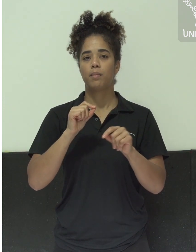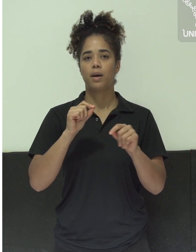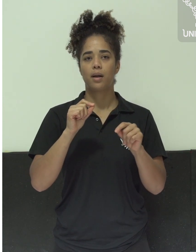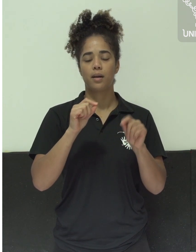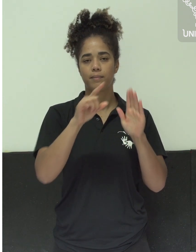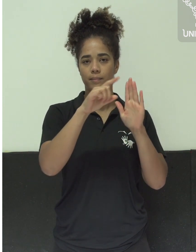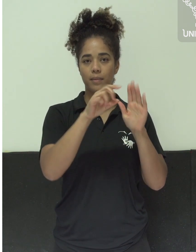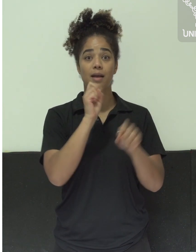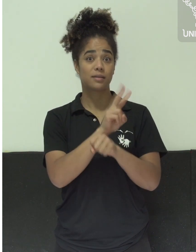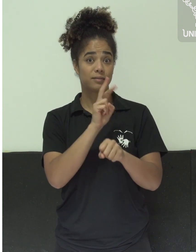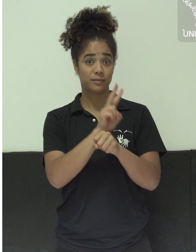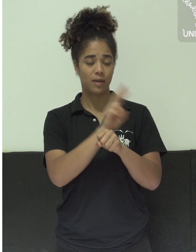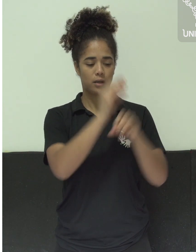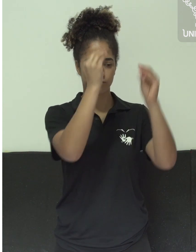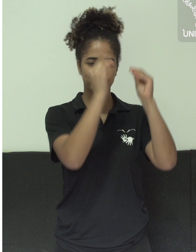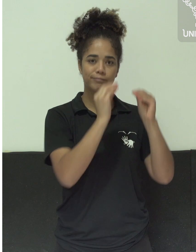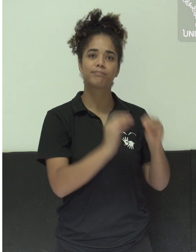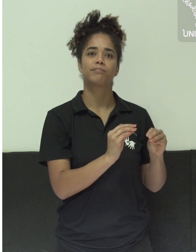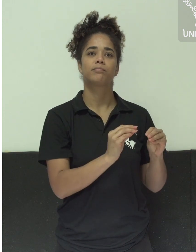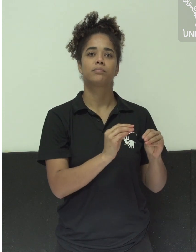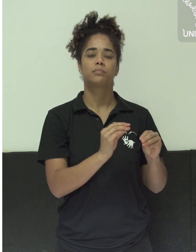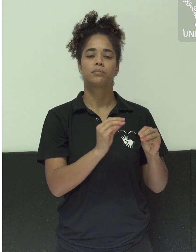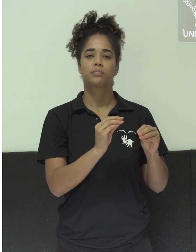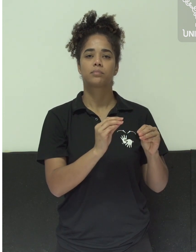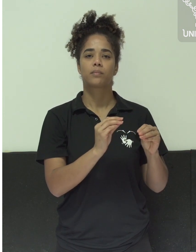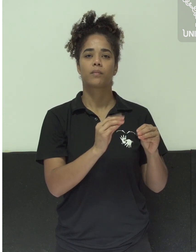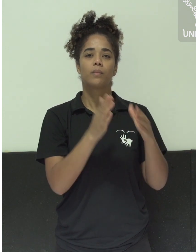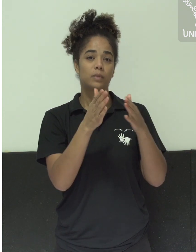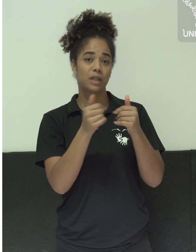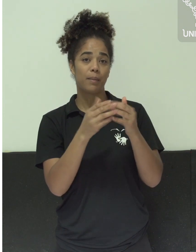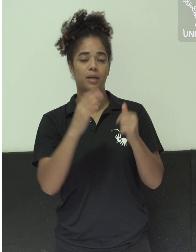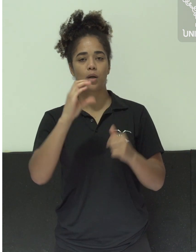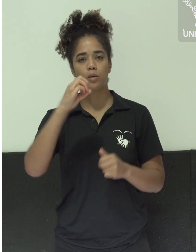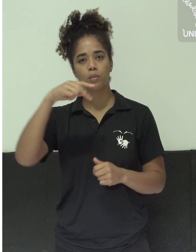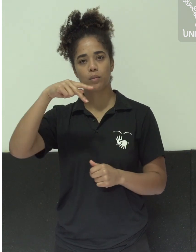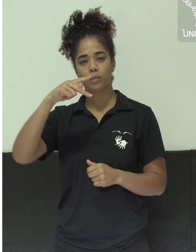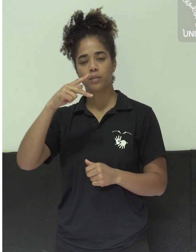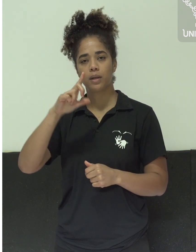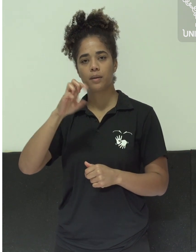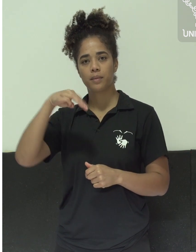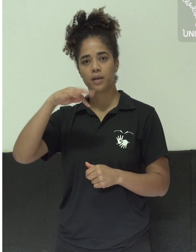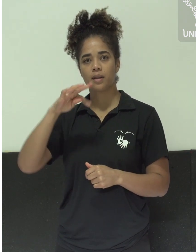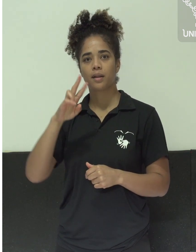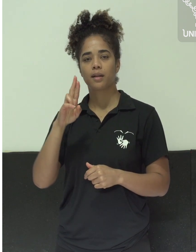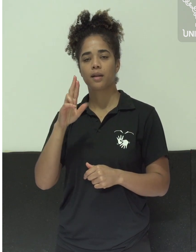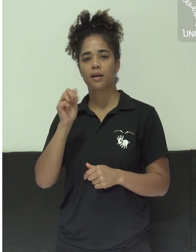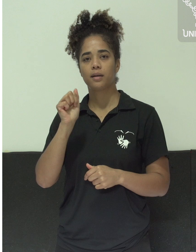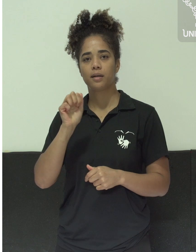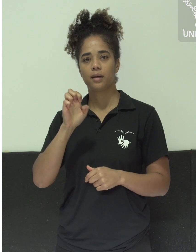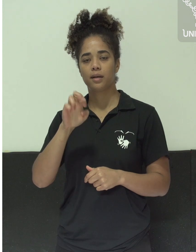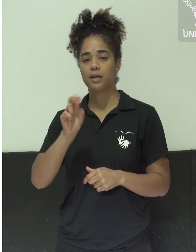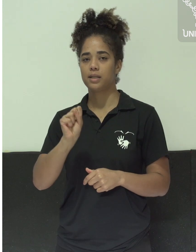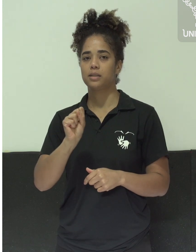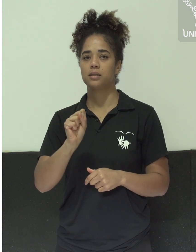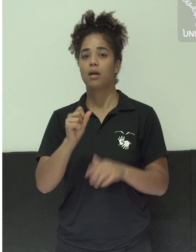do SISU, chamadas complementares, serão definidos em editais próprios publicados pela